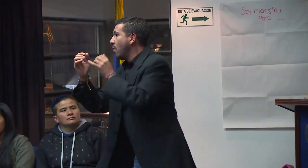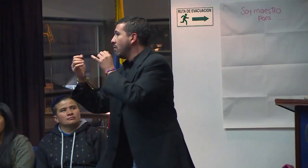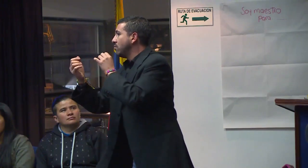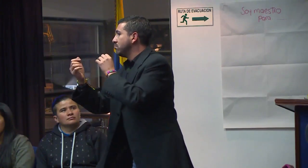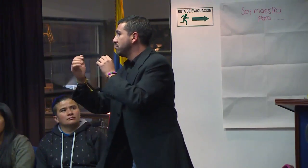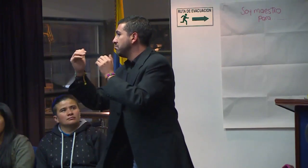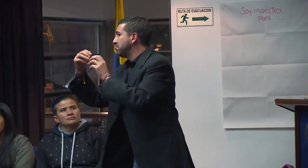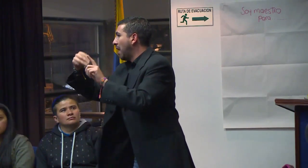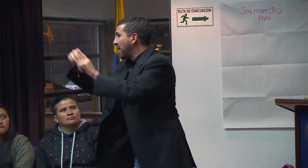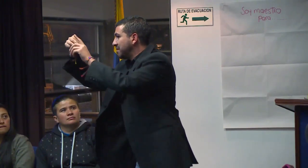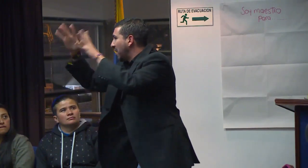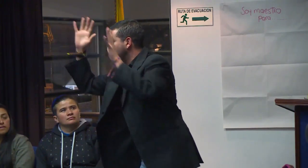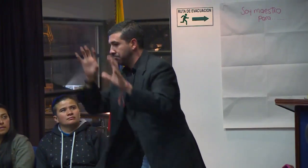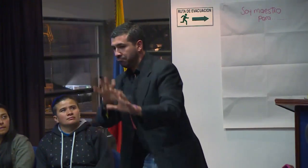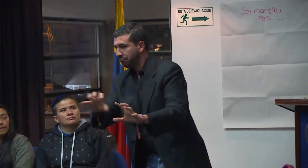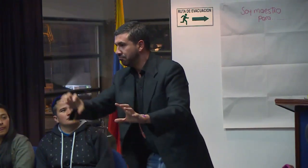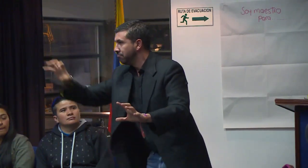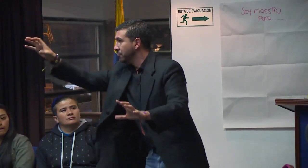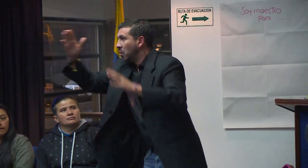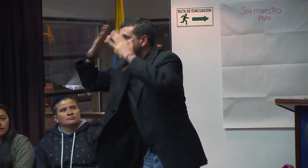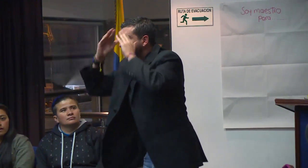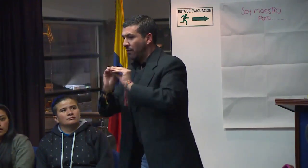Ya, permítanme, voy a hacer consecutiva.